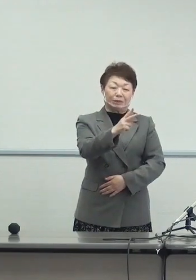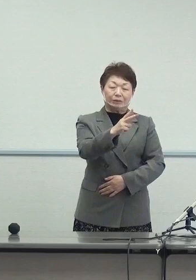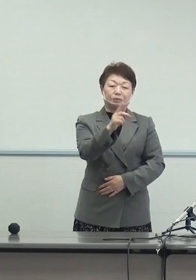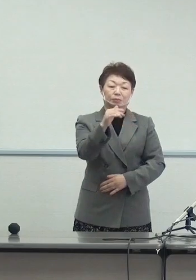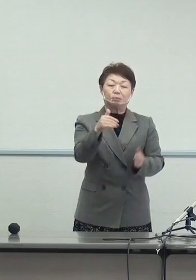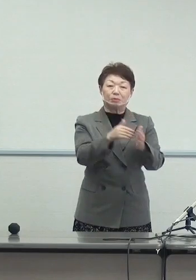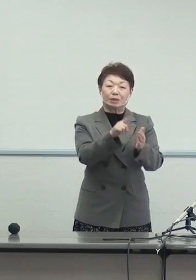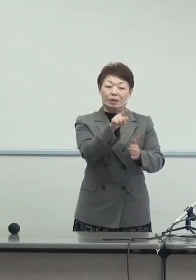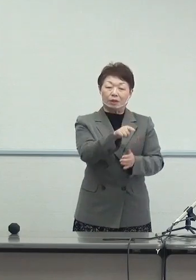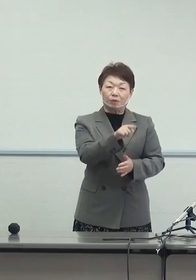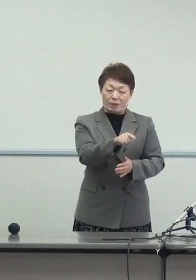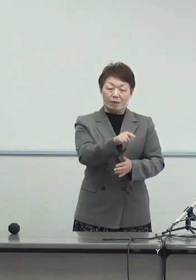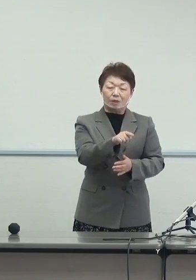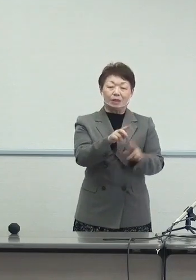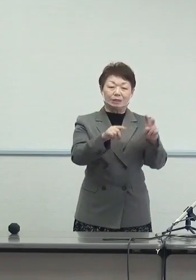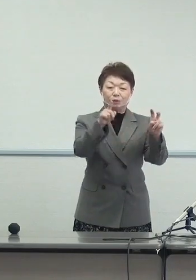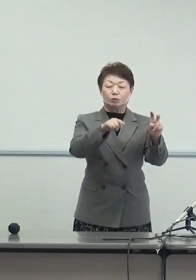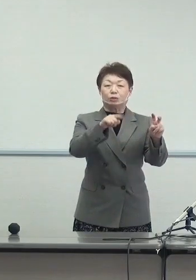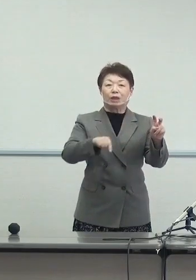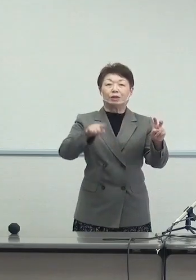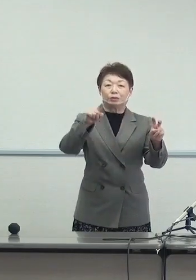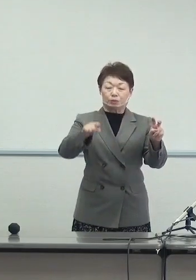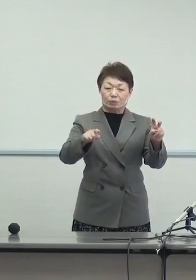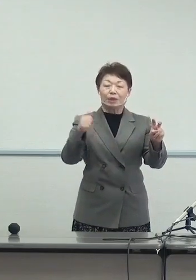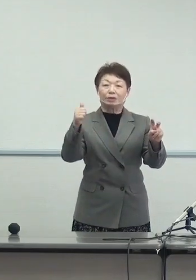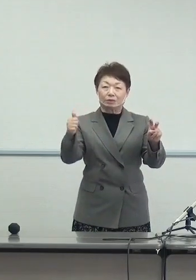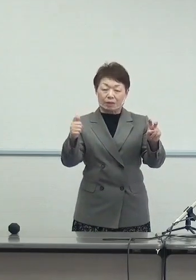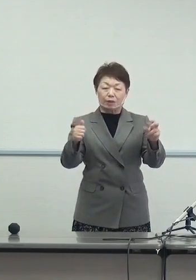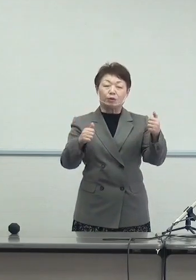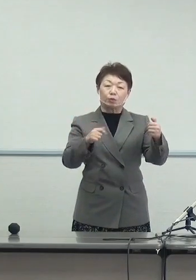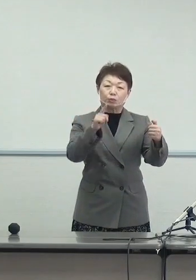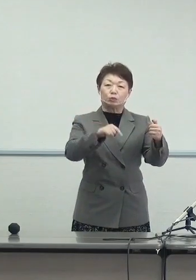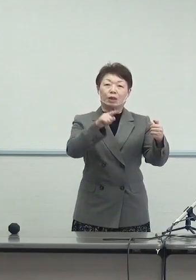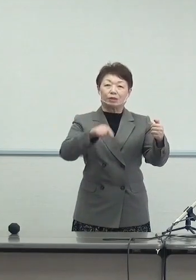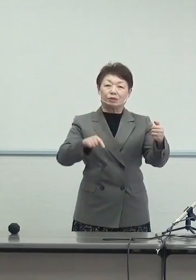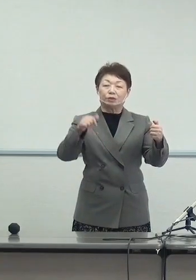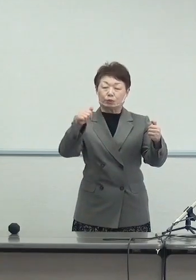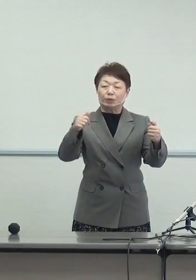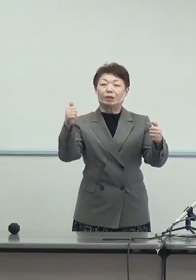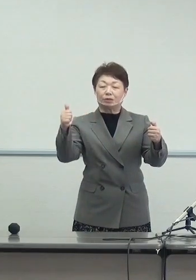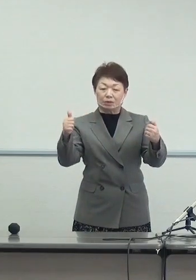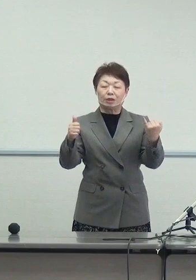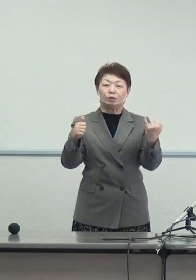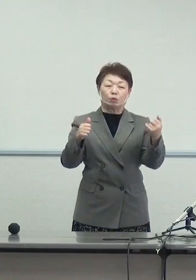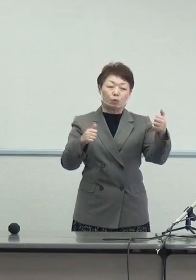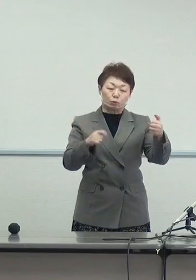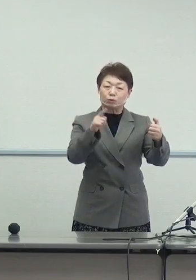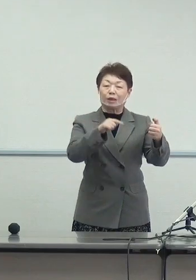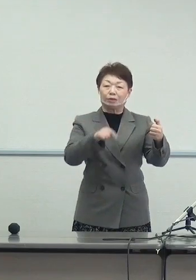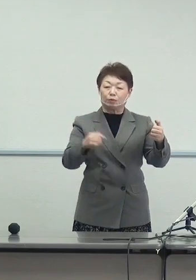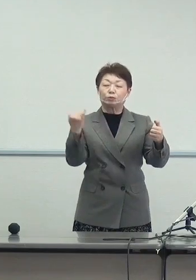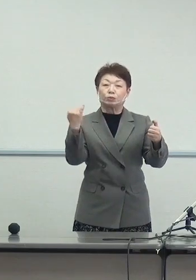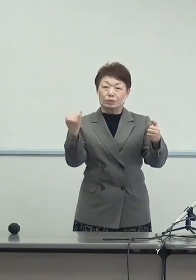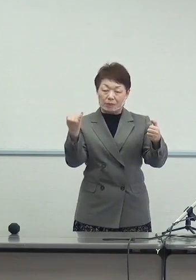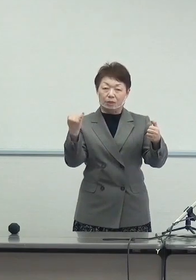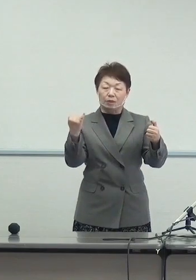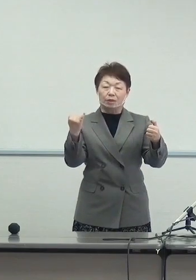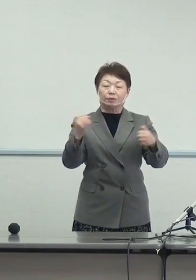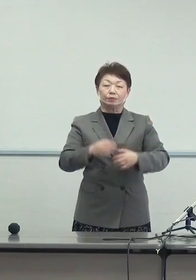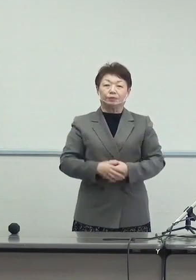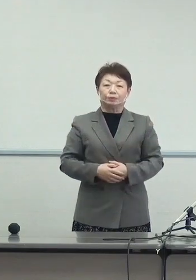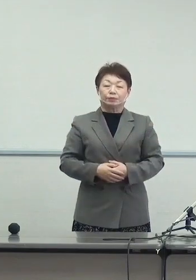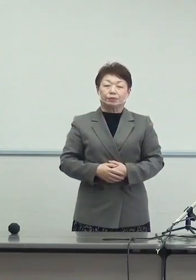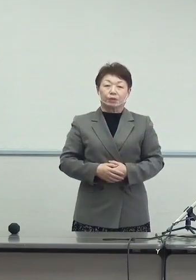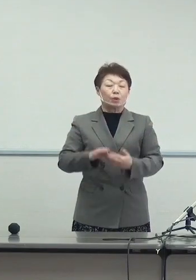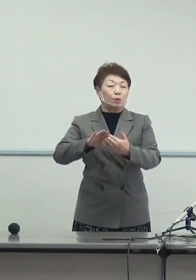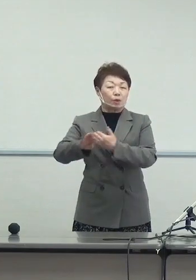は20代男性、50代男性、50代女性となりますが、こちらにつきましては